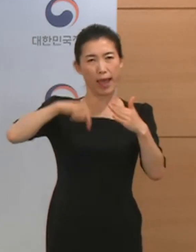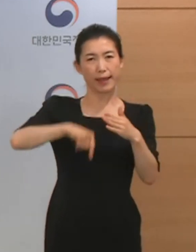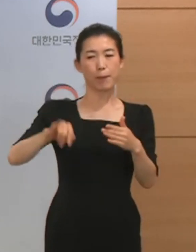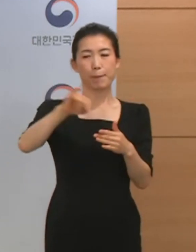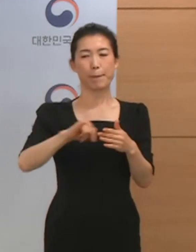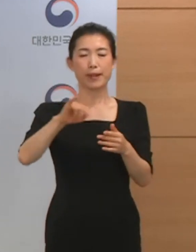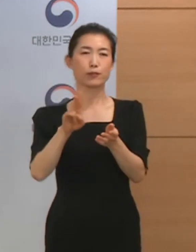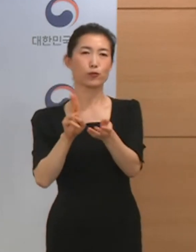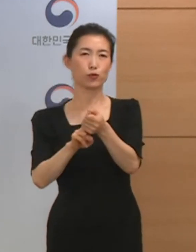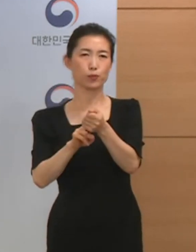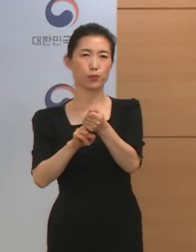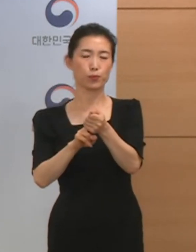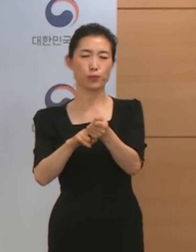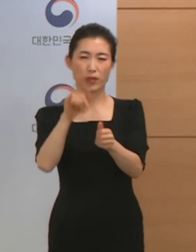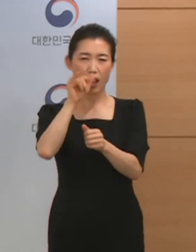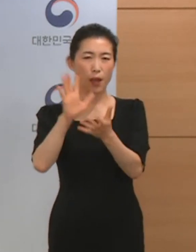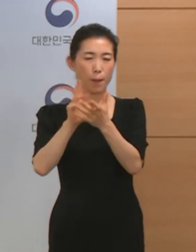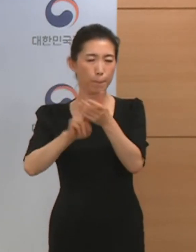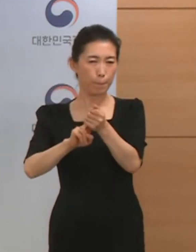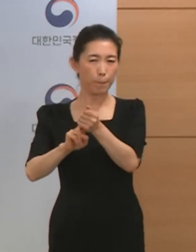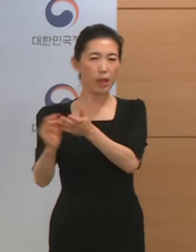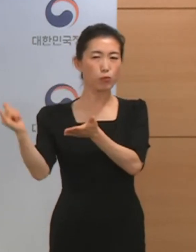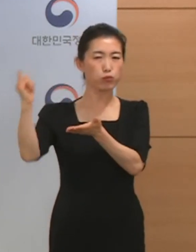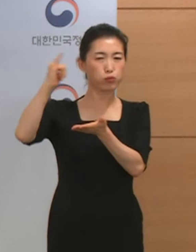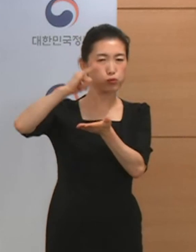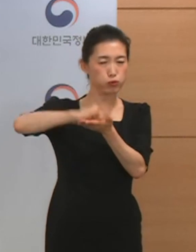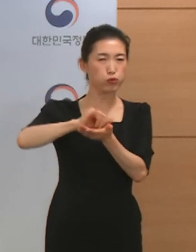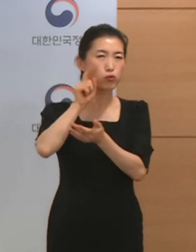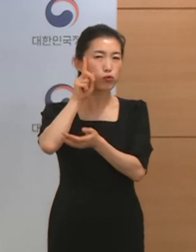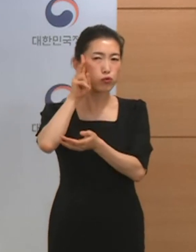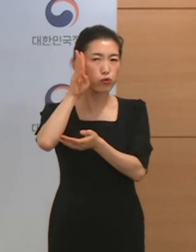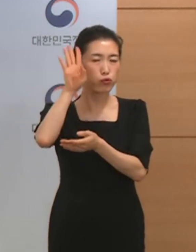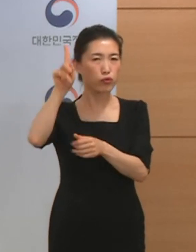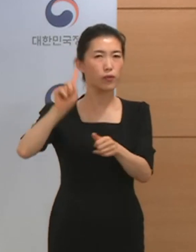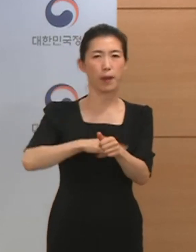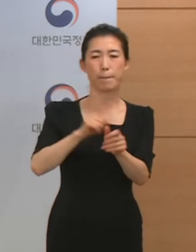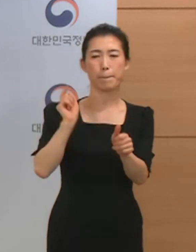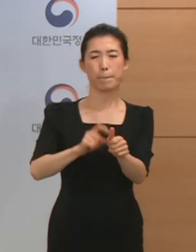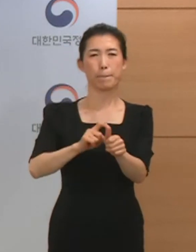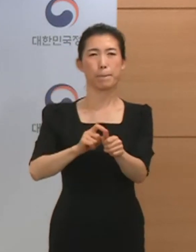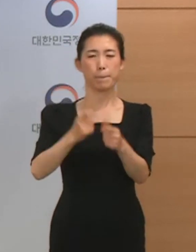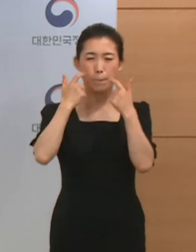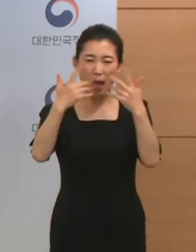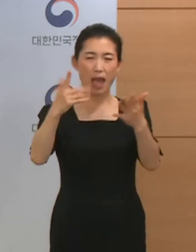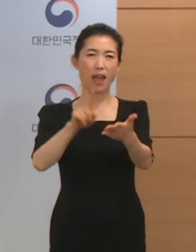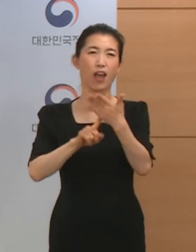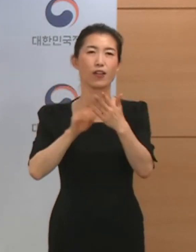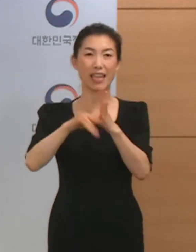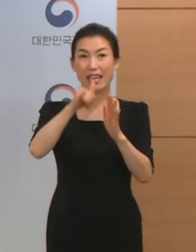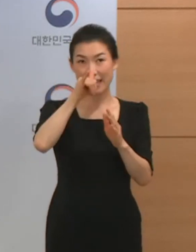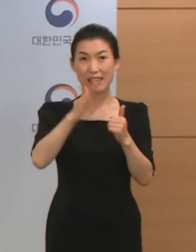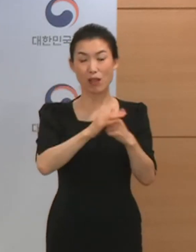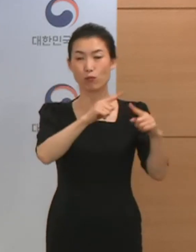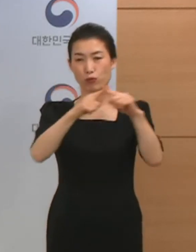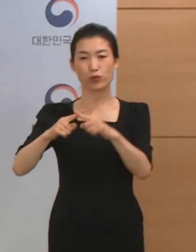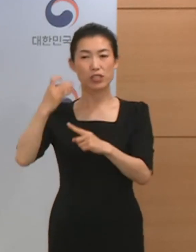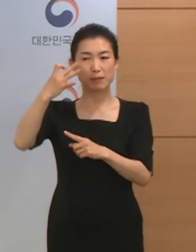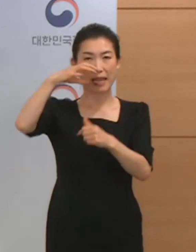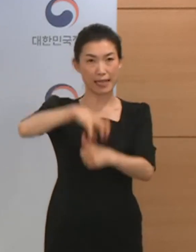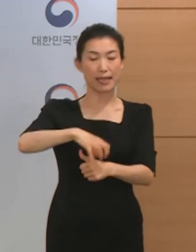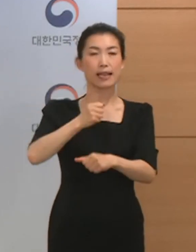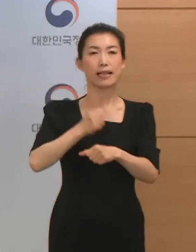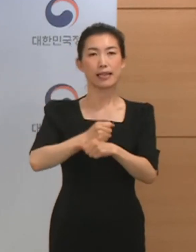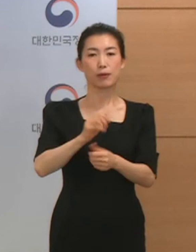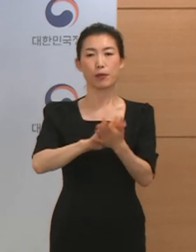때 양성으로 전환되는 그런 확률이 함께 올라갈 것이라고 보여집니다. 네, KBS 이승재